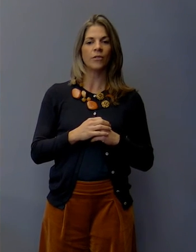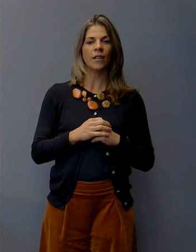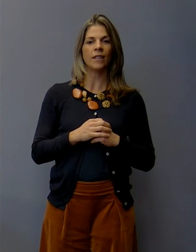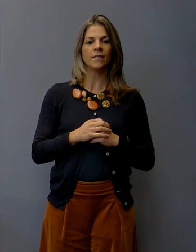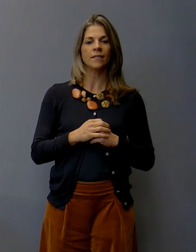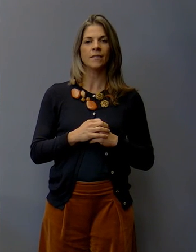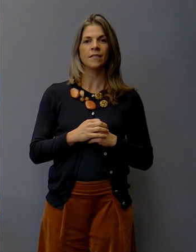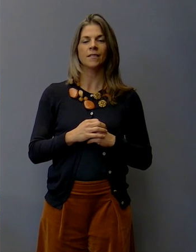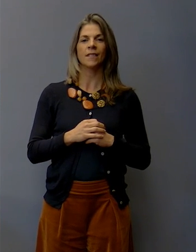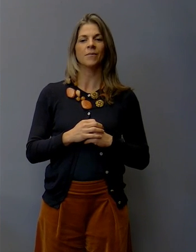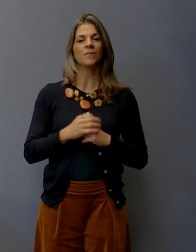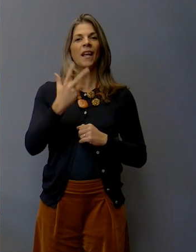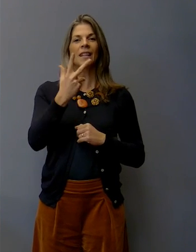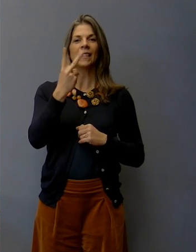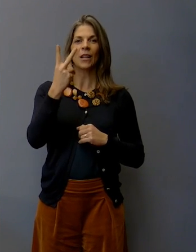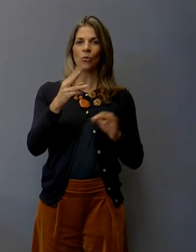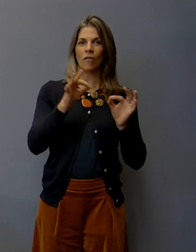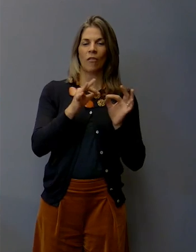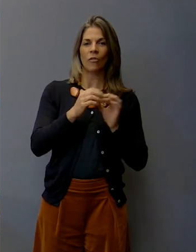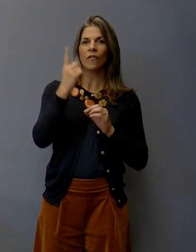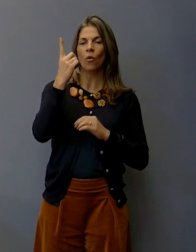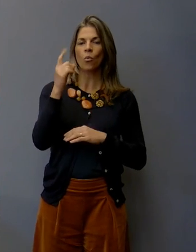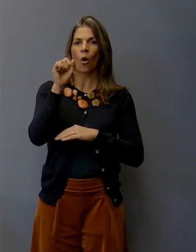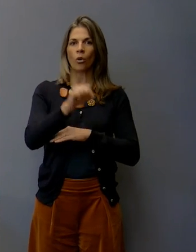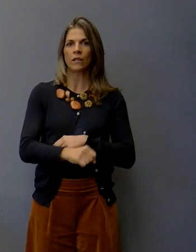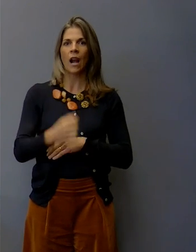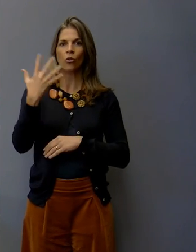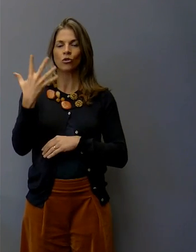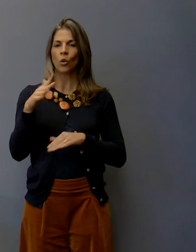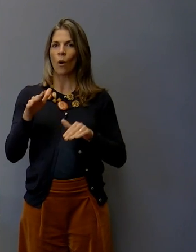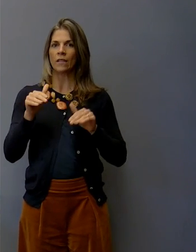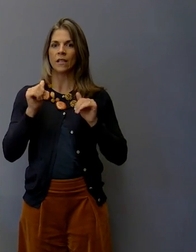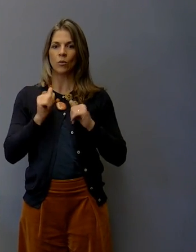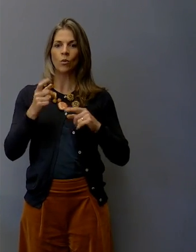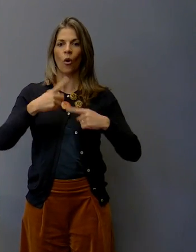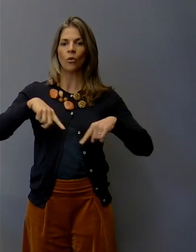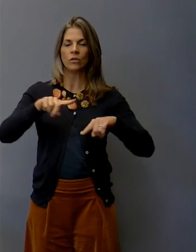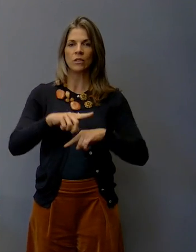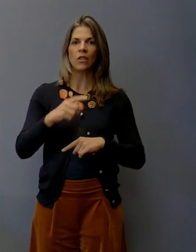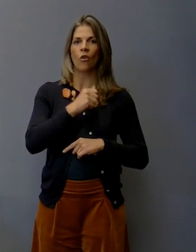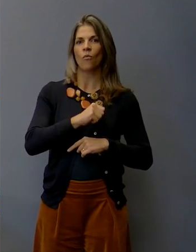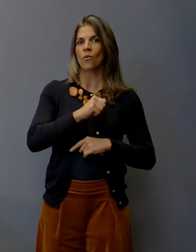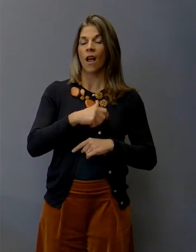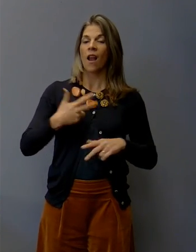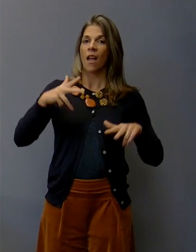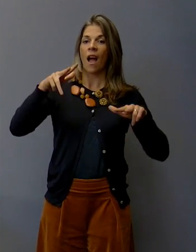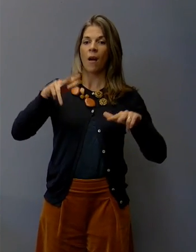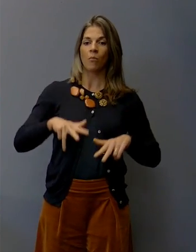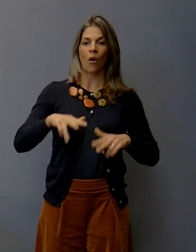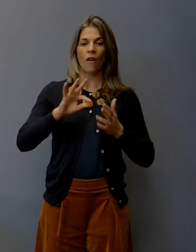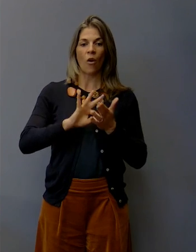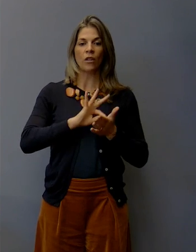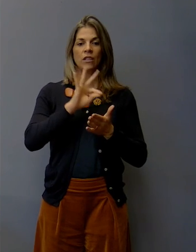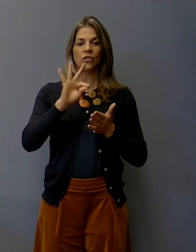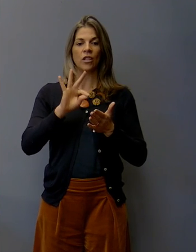32 voti favorevoli un voto contrario cinque astenuti il consiglio comunale approva l'ordine del giorno a firma del vice